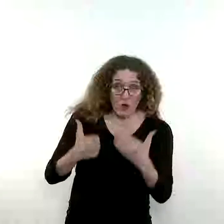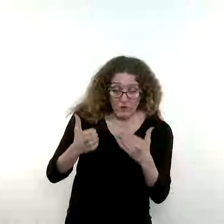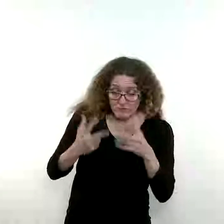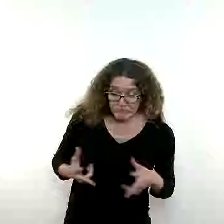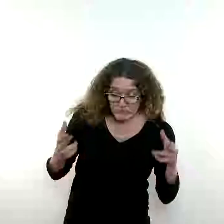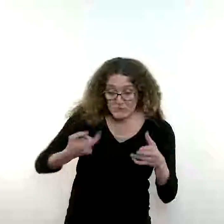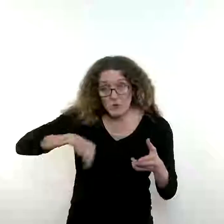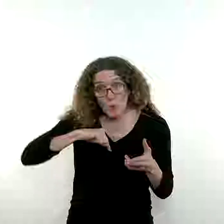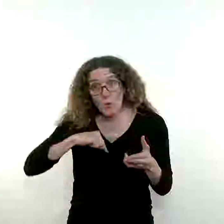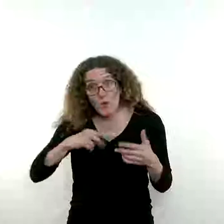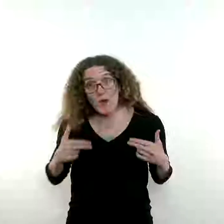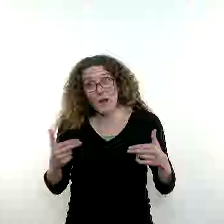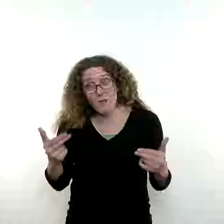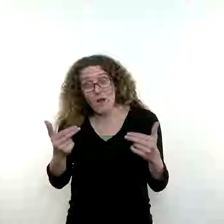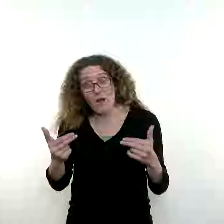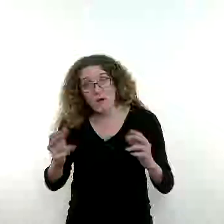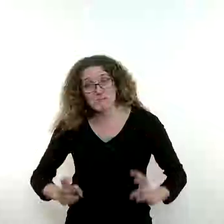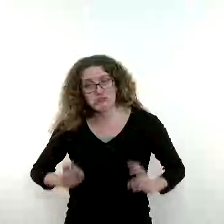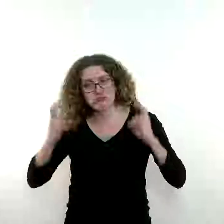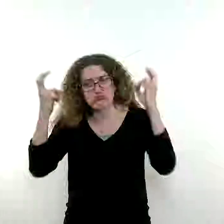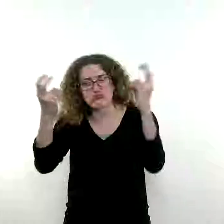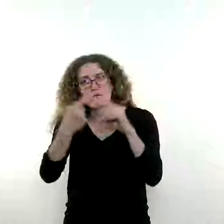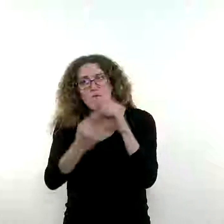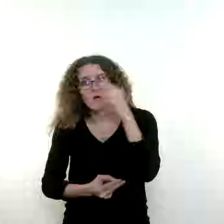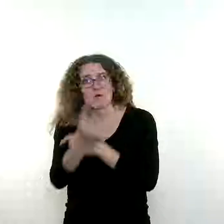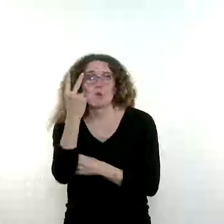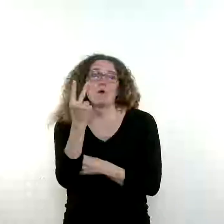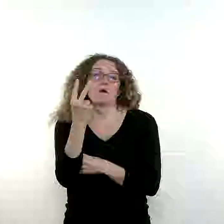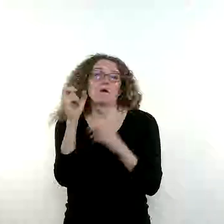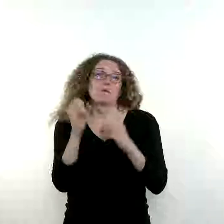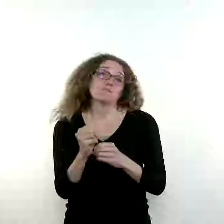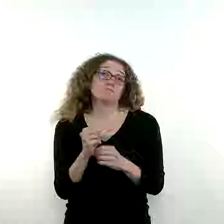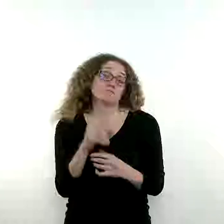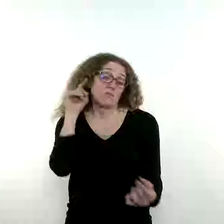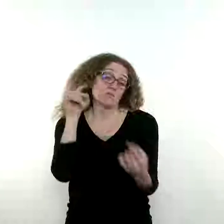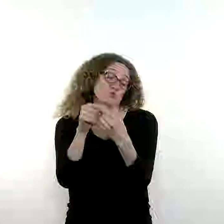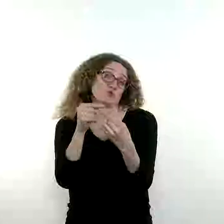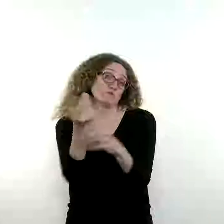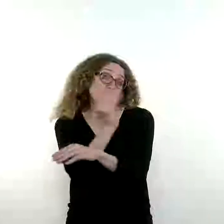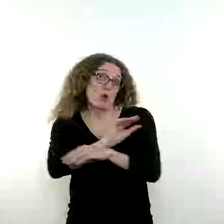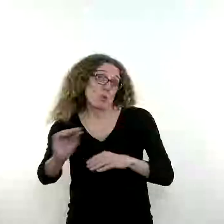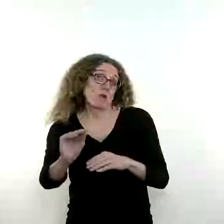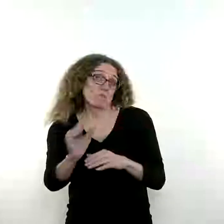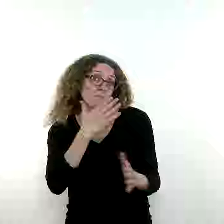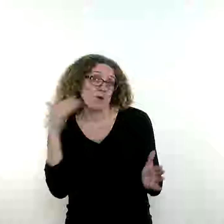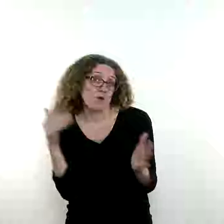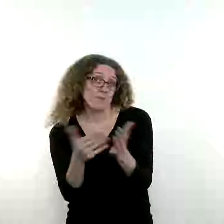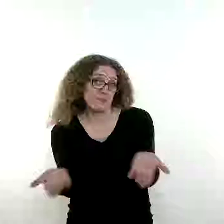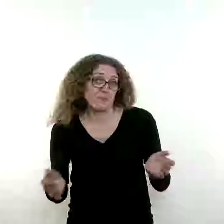caméras disponibles pour améliorer la sécurité de nos concitoyens.